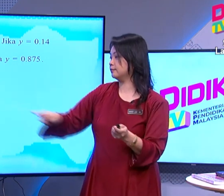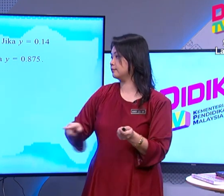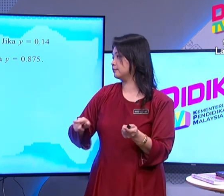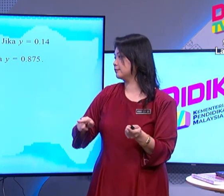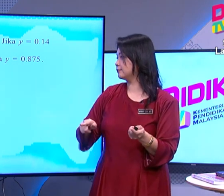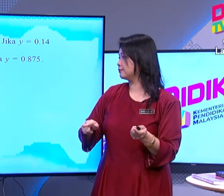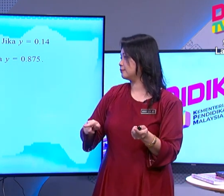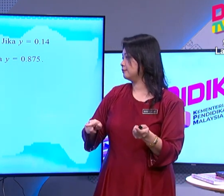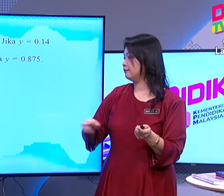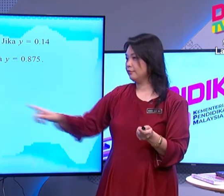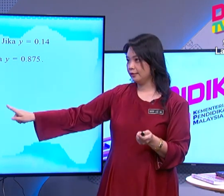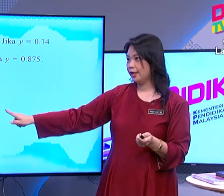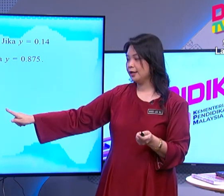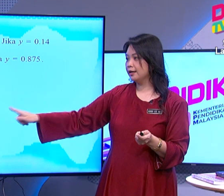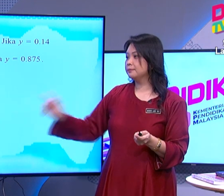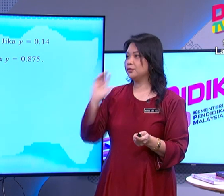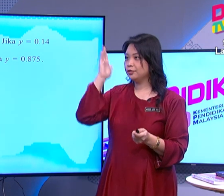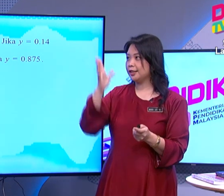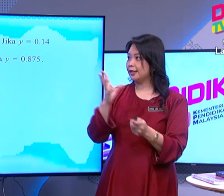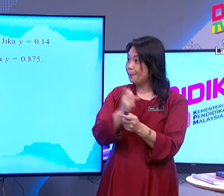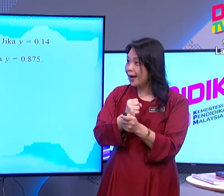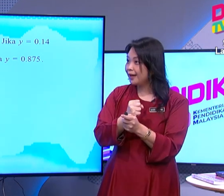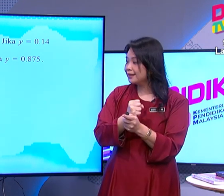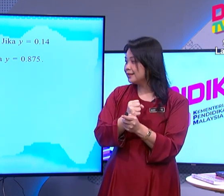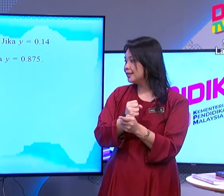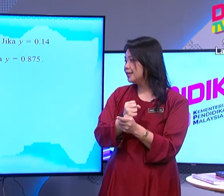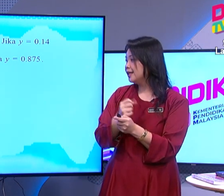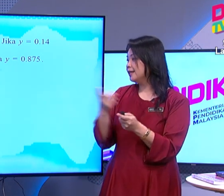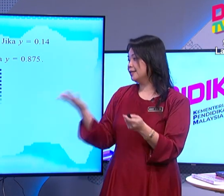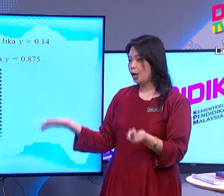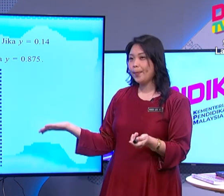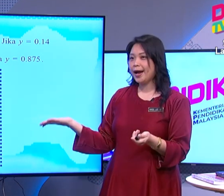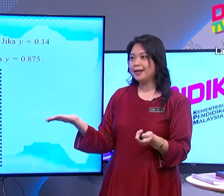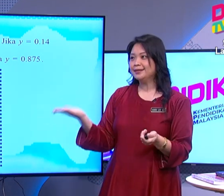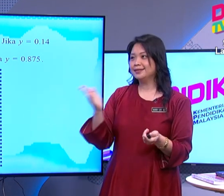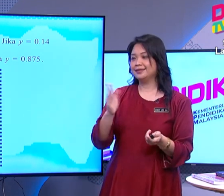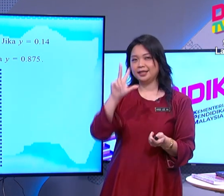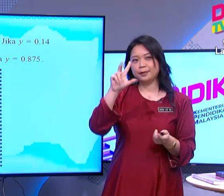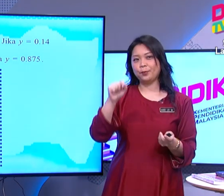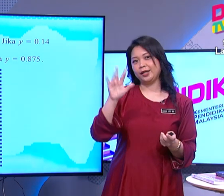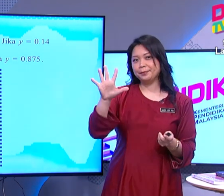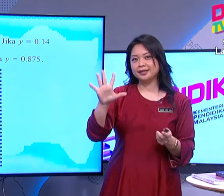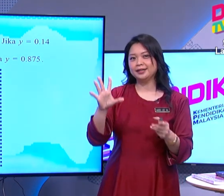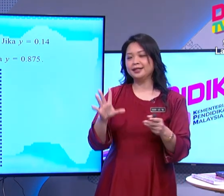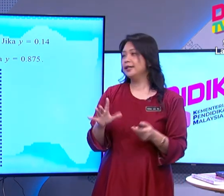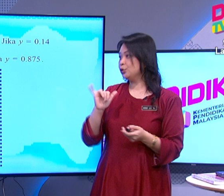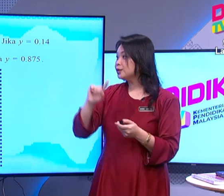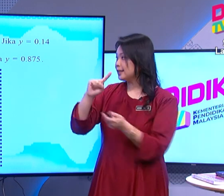ok hai oke password kita akan dapat Hai Sopandi megapoli me to